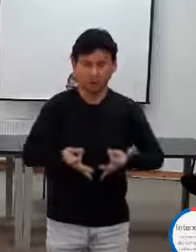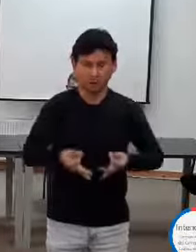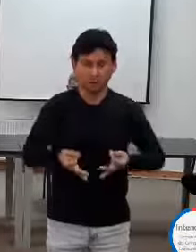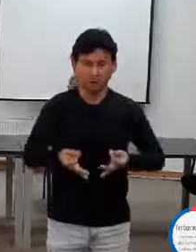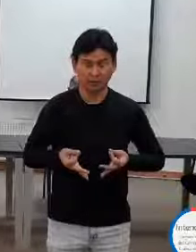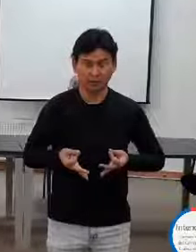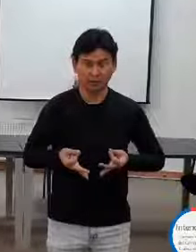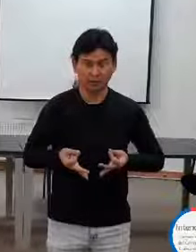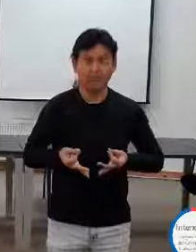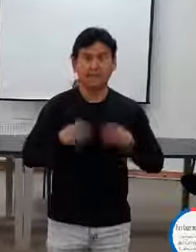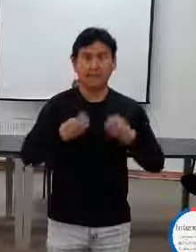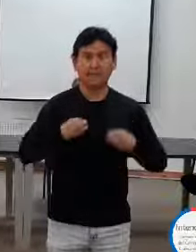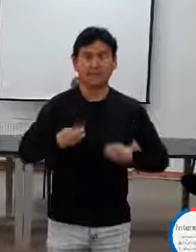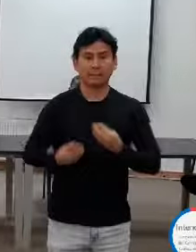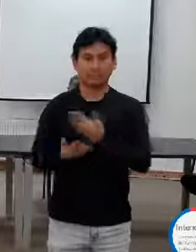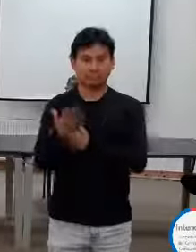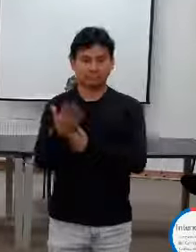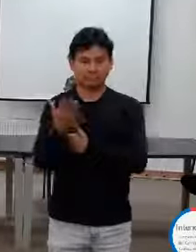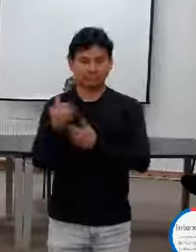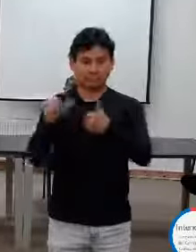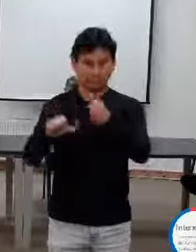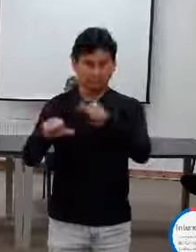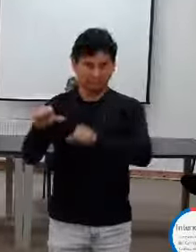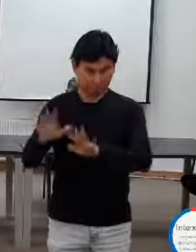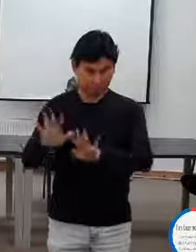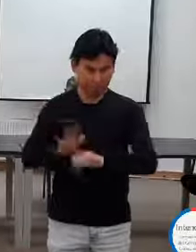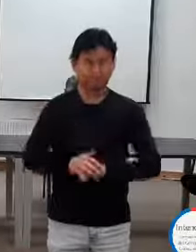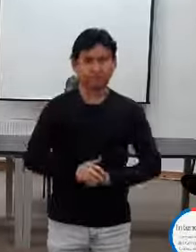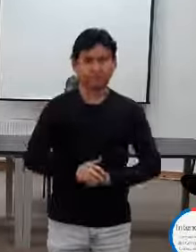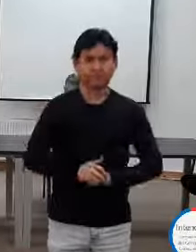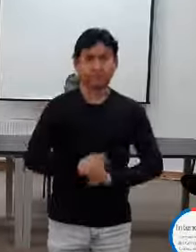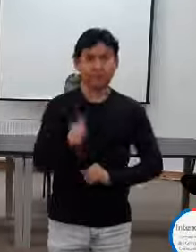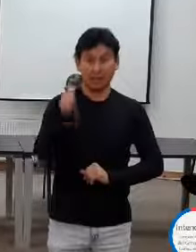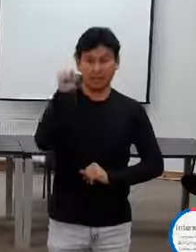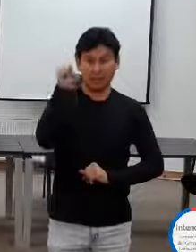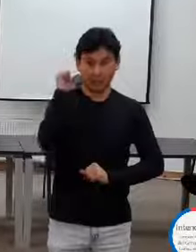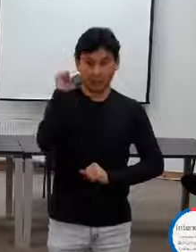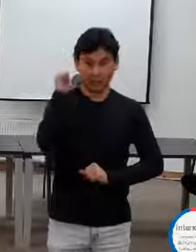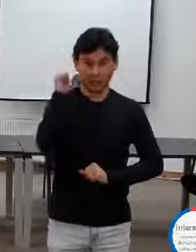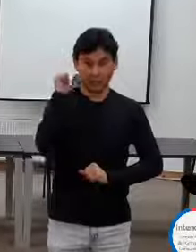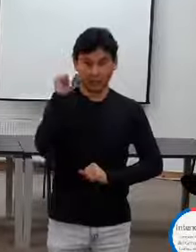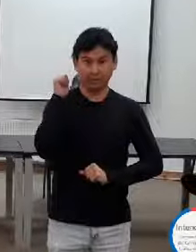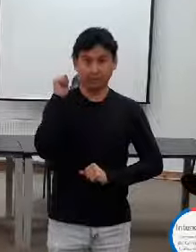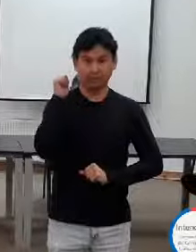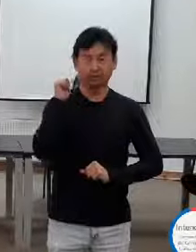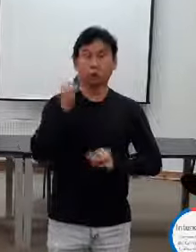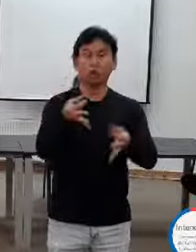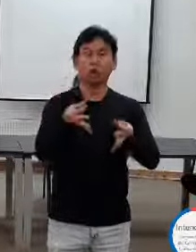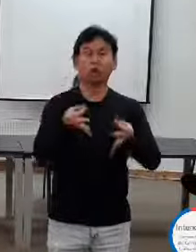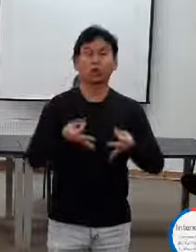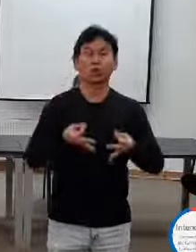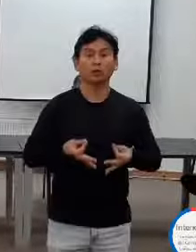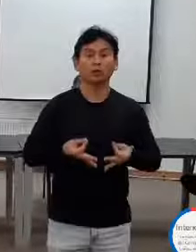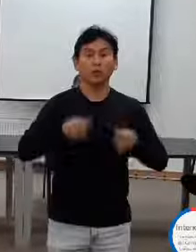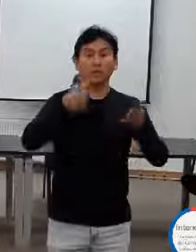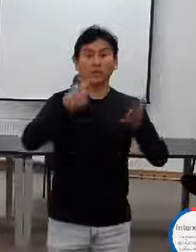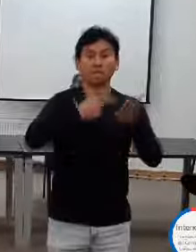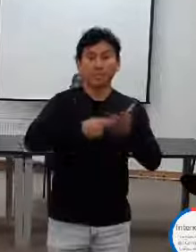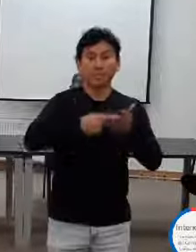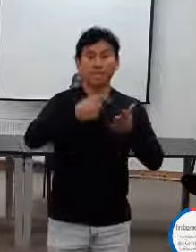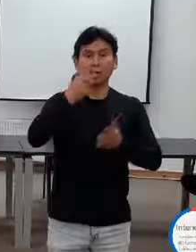exámenes y casos que mantenemos en la región. Al día de ayer se ha tenido un total de 1